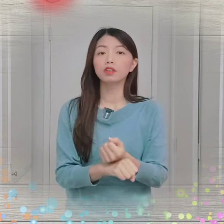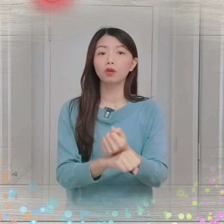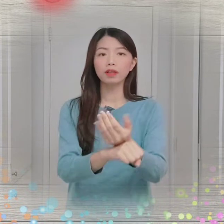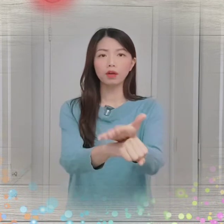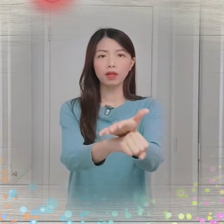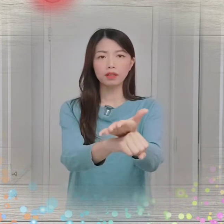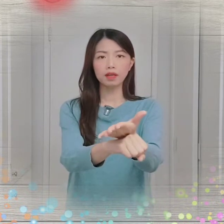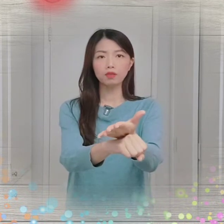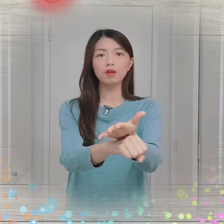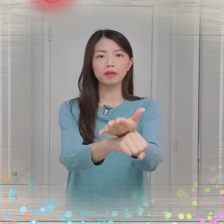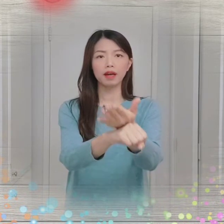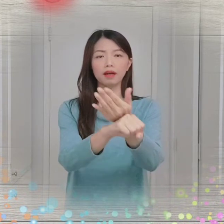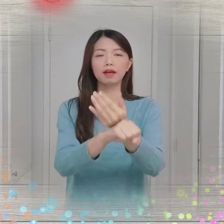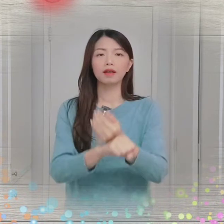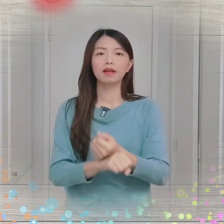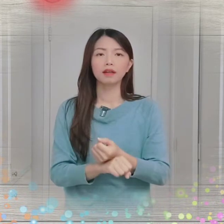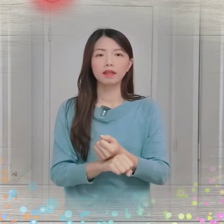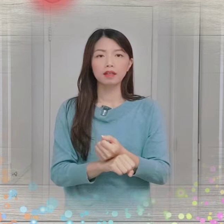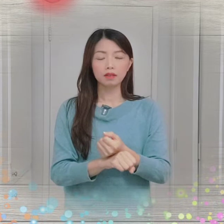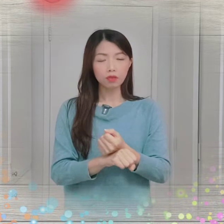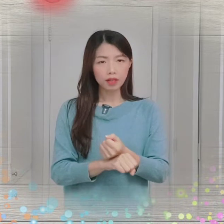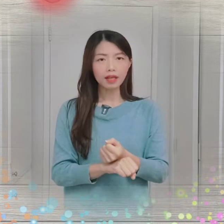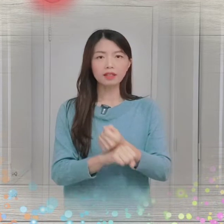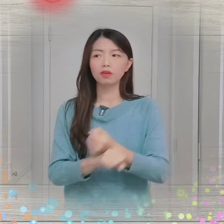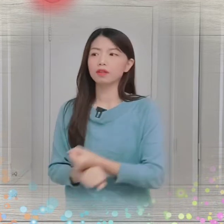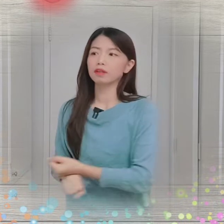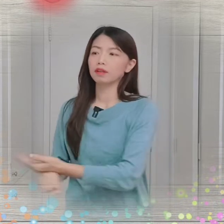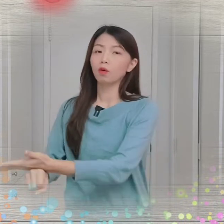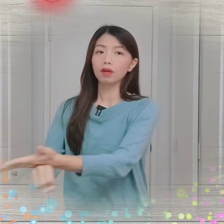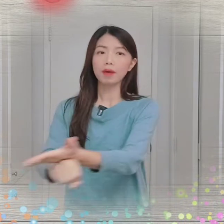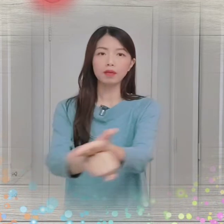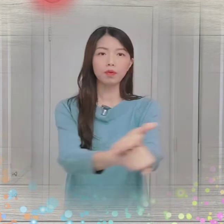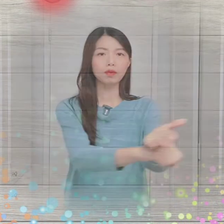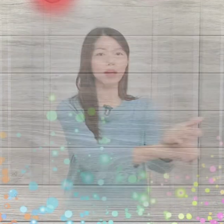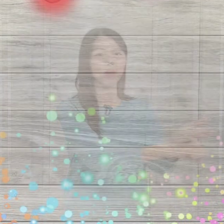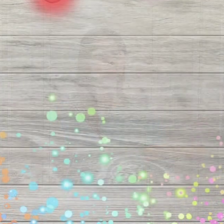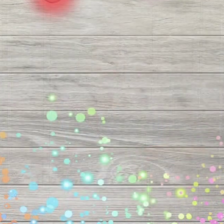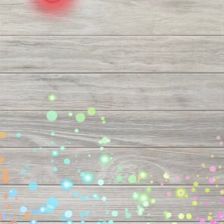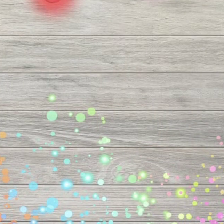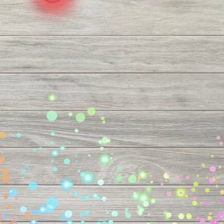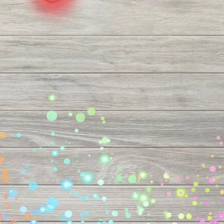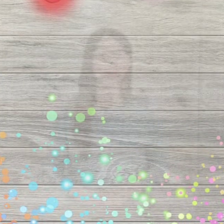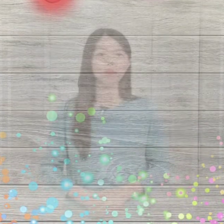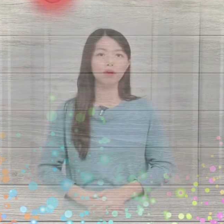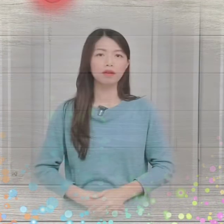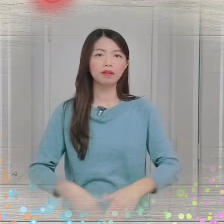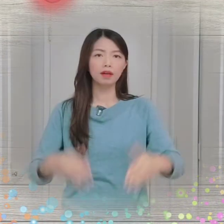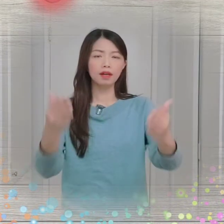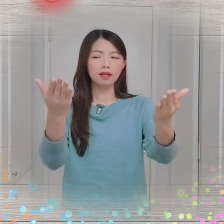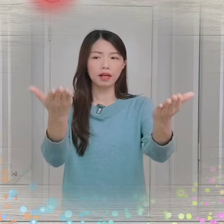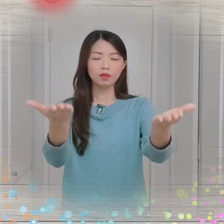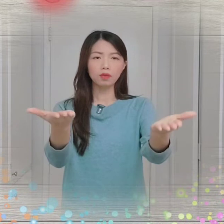전하다라고 한 뜻의 수어입니다. 근데 수어 찬양에서는 이렇게 많이 표현을 해요. 받다